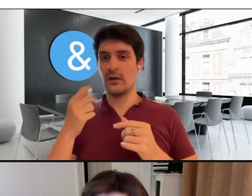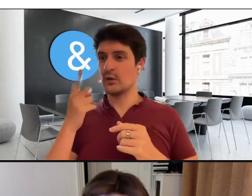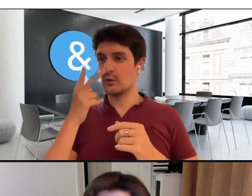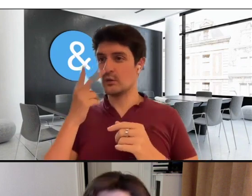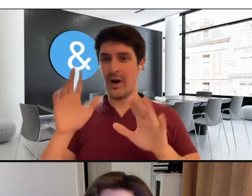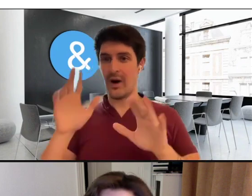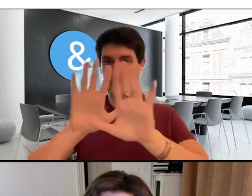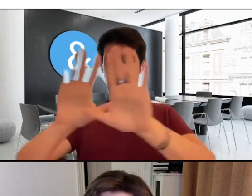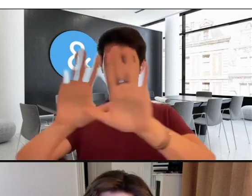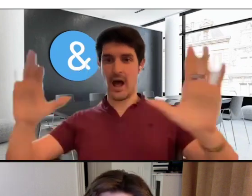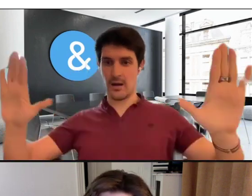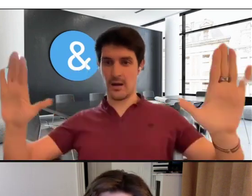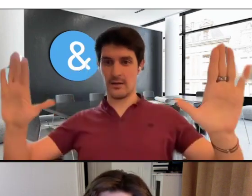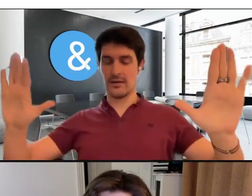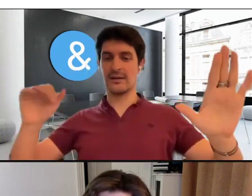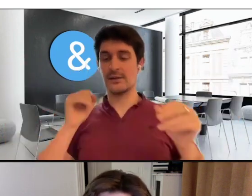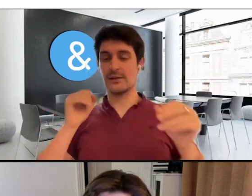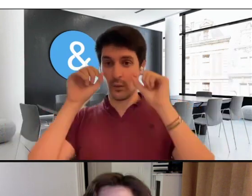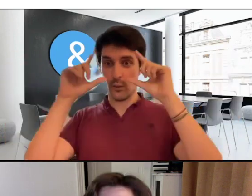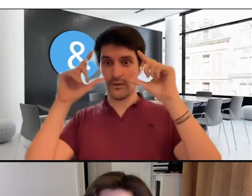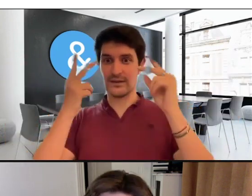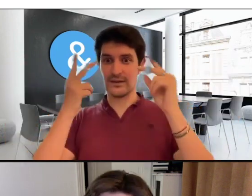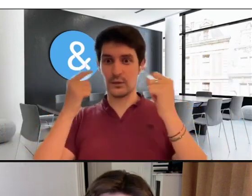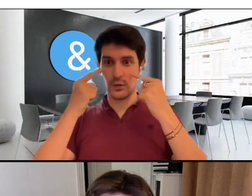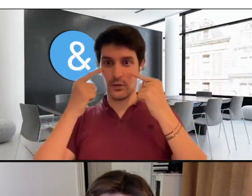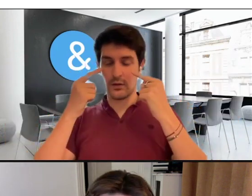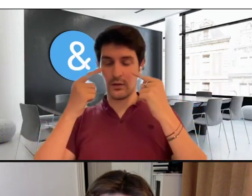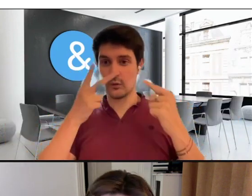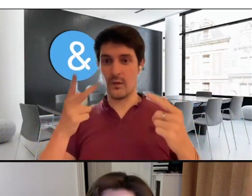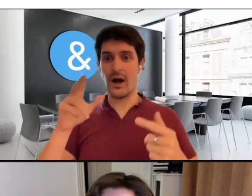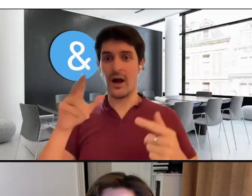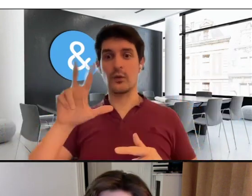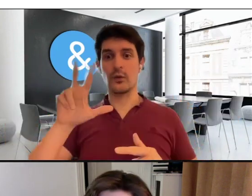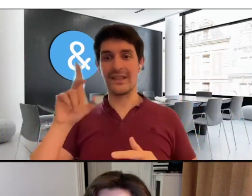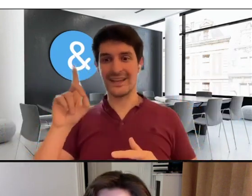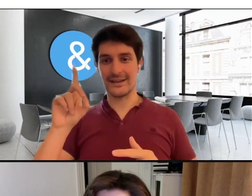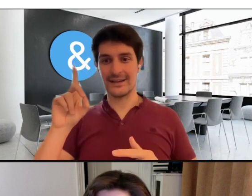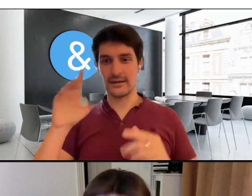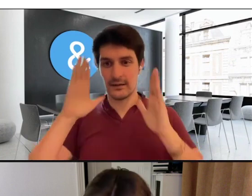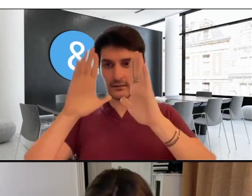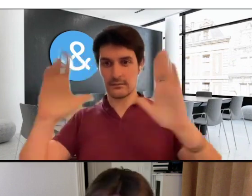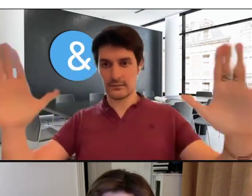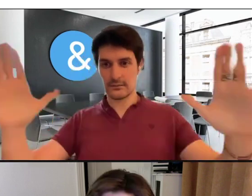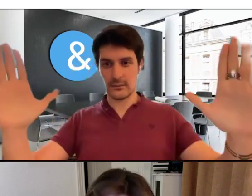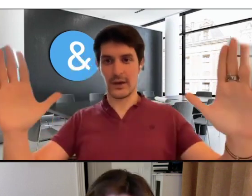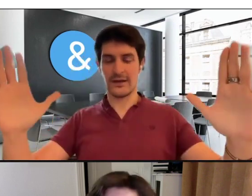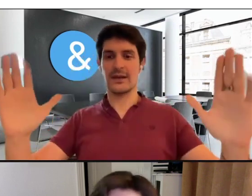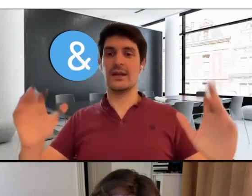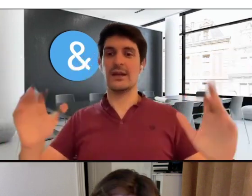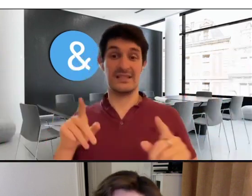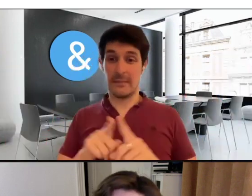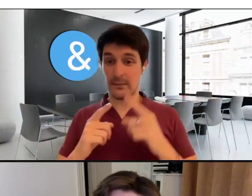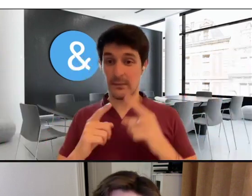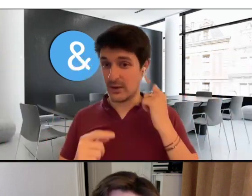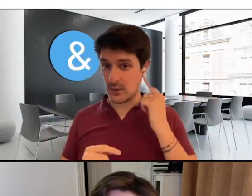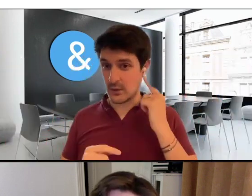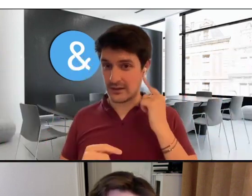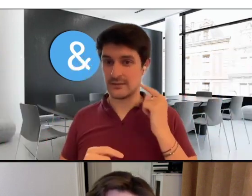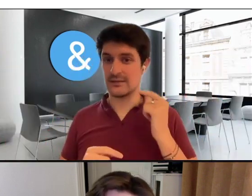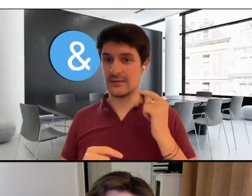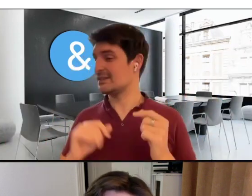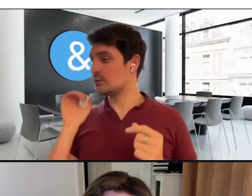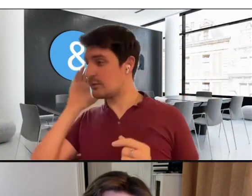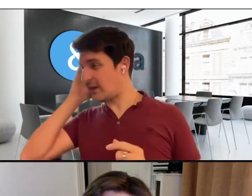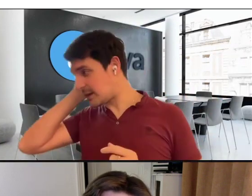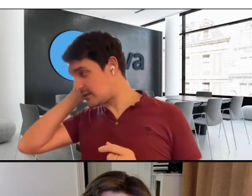tu vois plat. Si tu ouvres les deux yeux, tu vois en 3D. Okay? C'est pareil pour les oreilles. Si